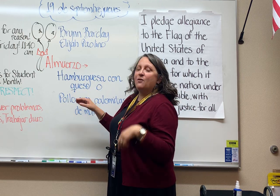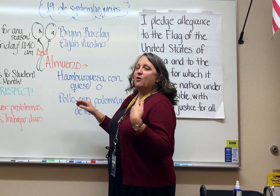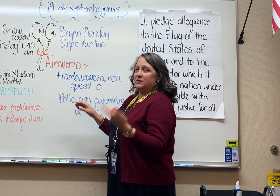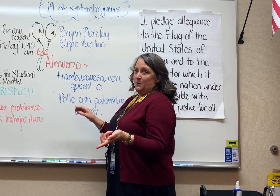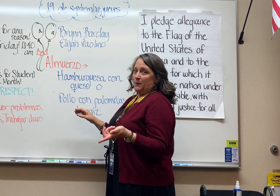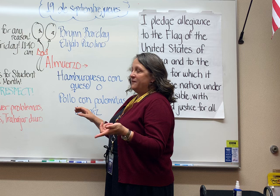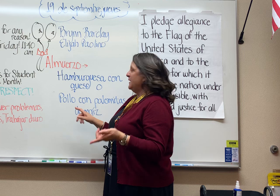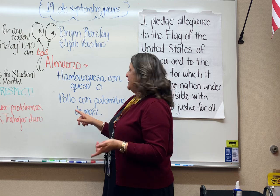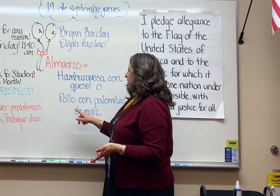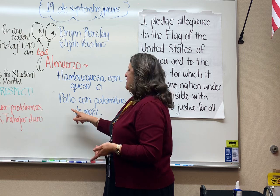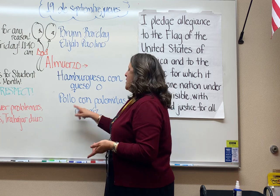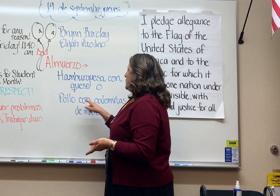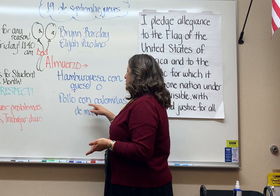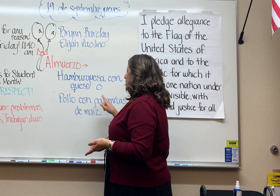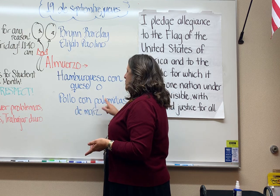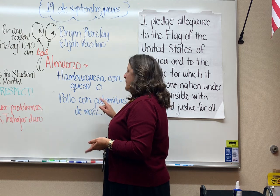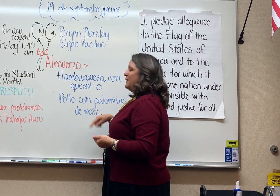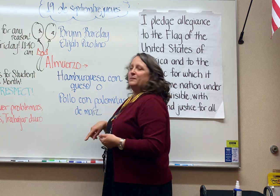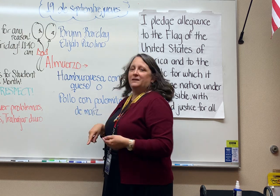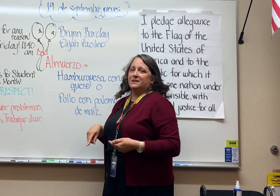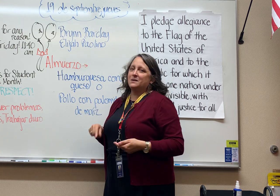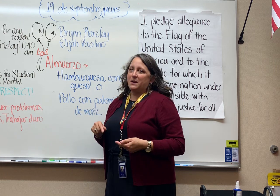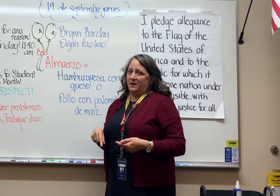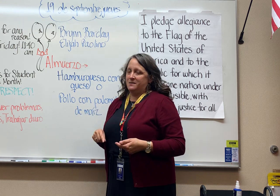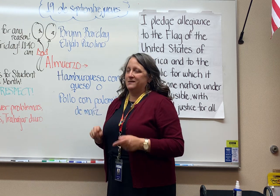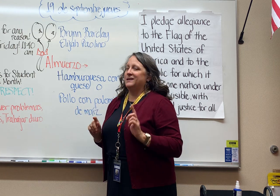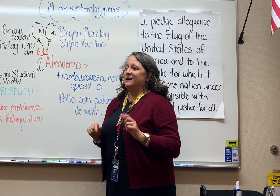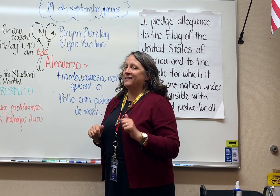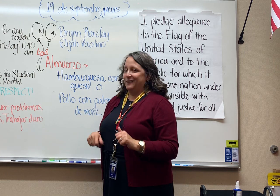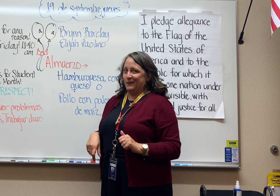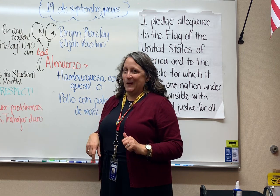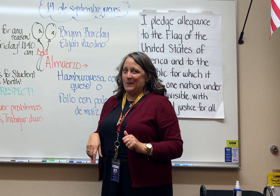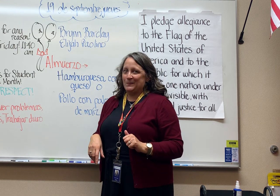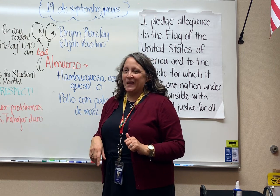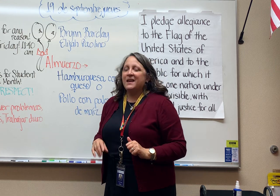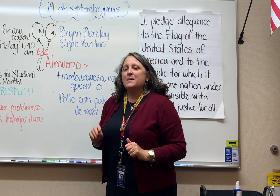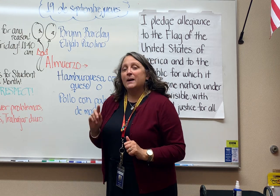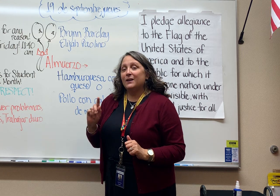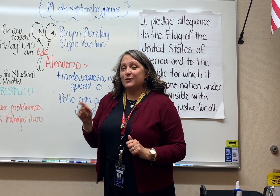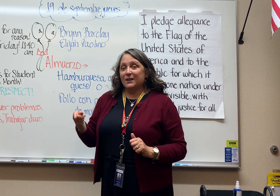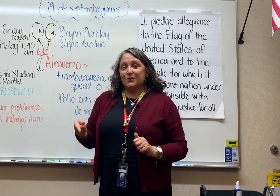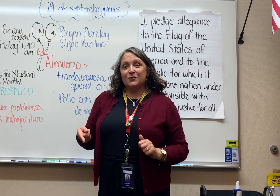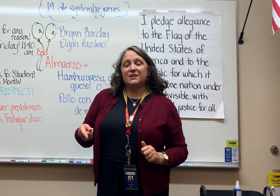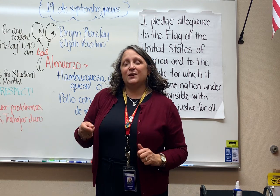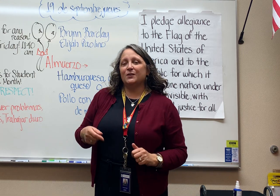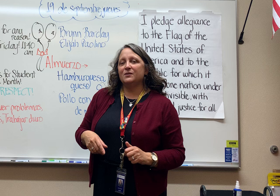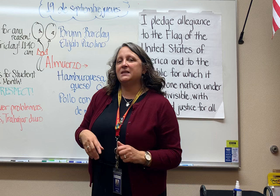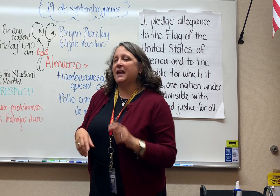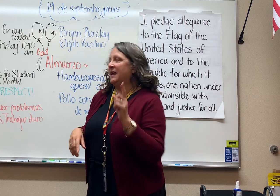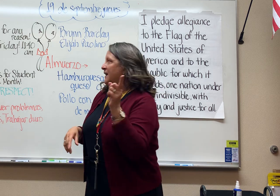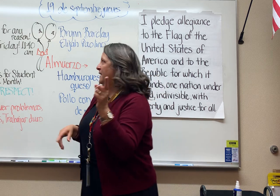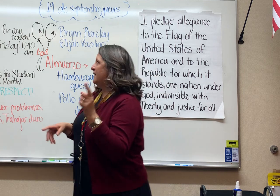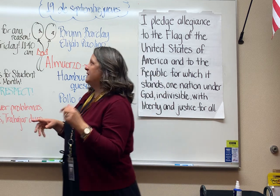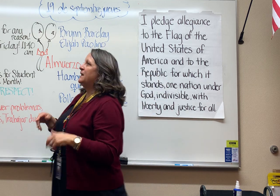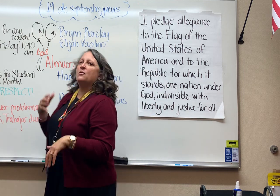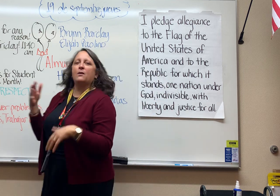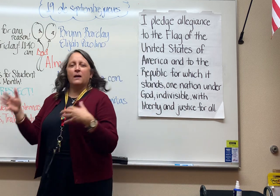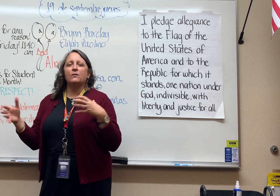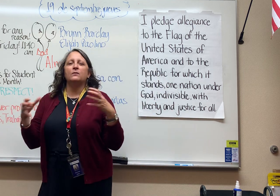si prefieren pollo con palomitas de maíz. Qué rico, ¿no? Para los anuncios, tengo algo un